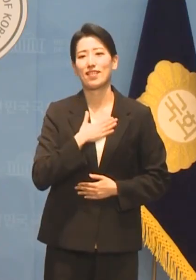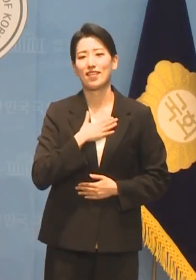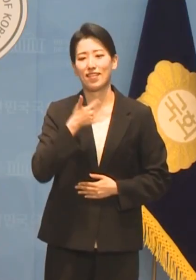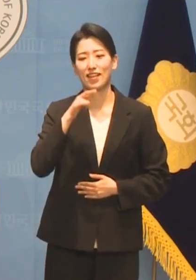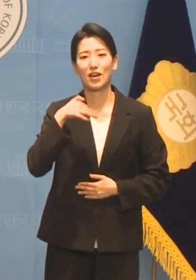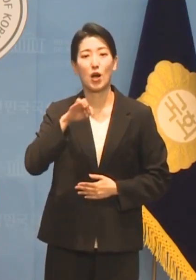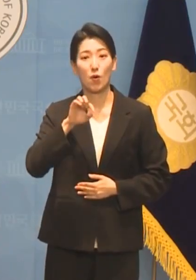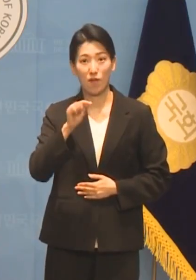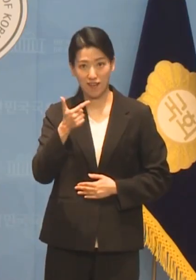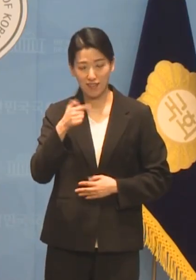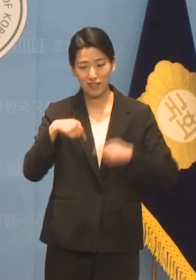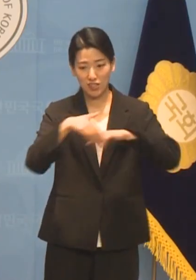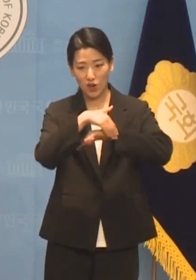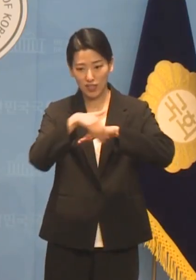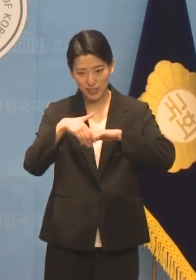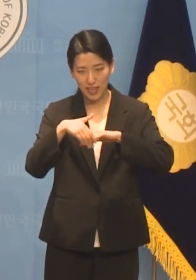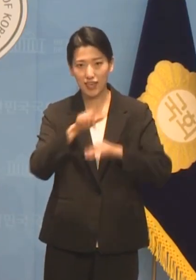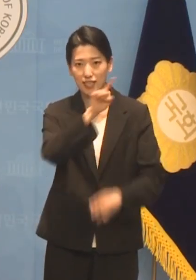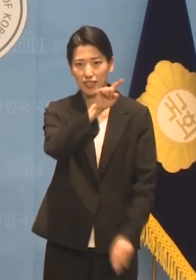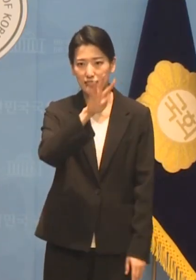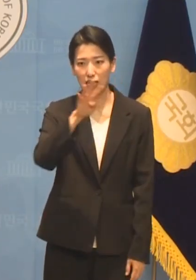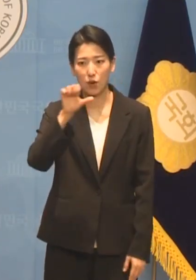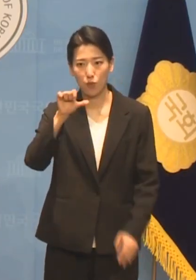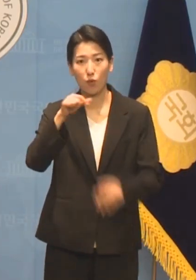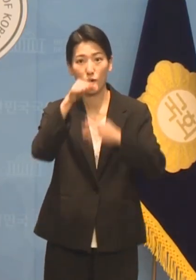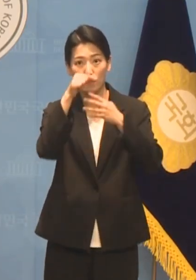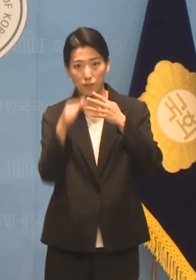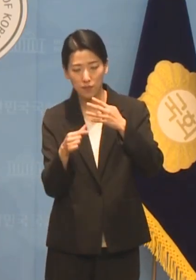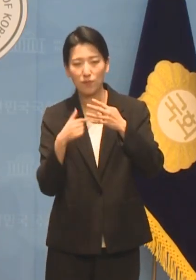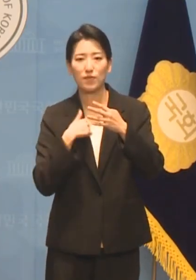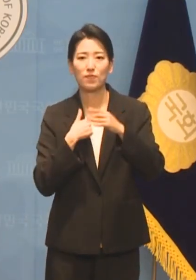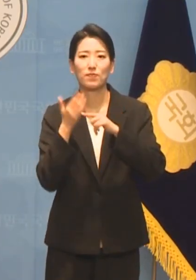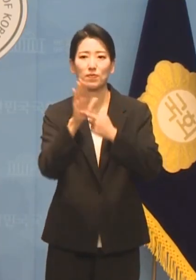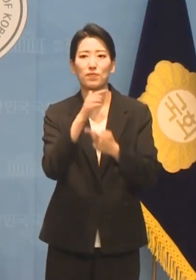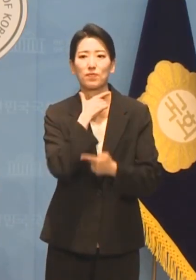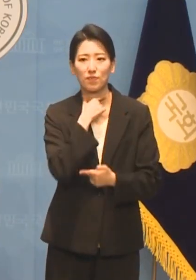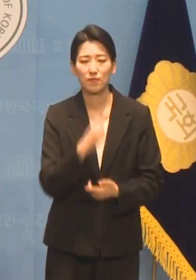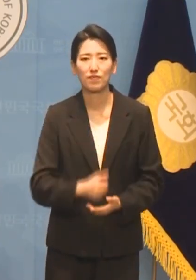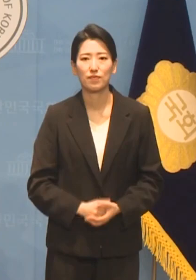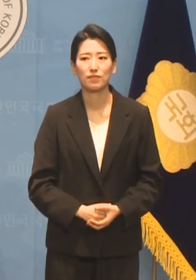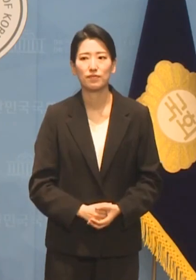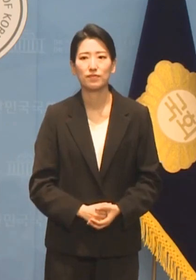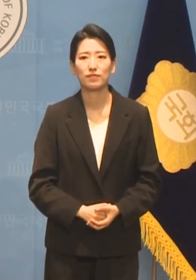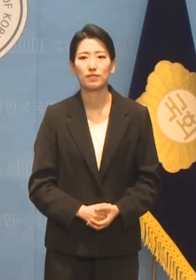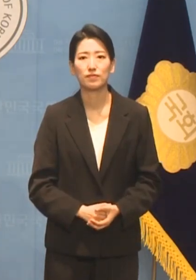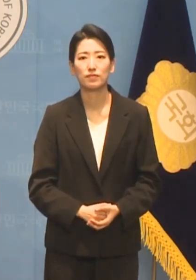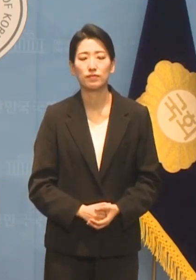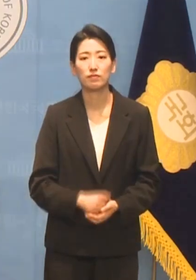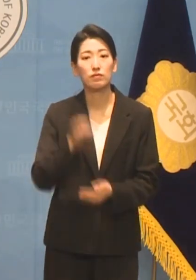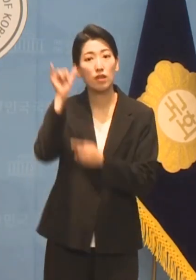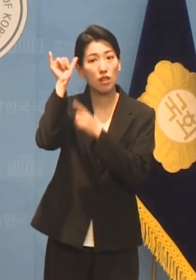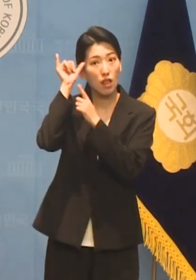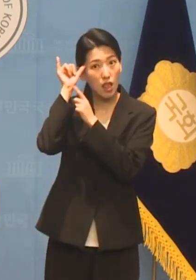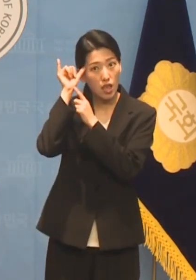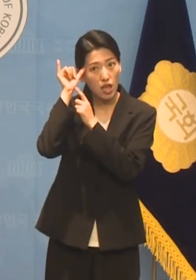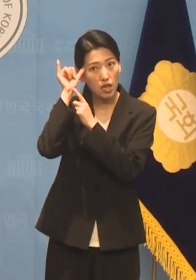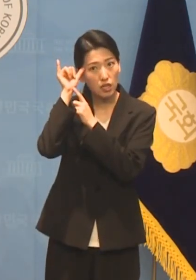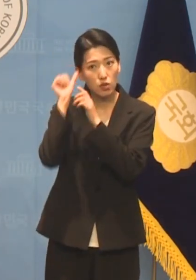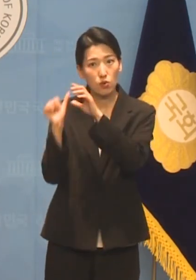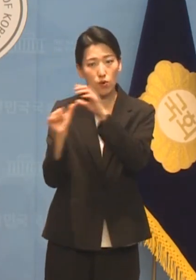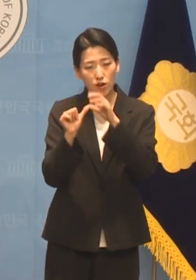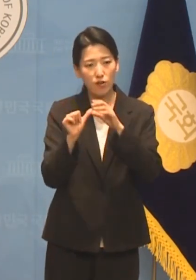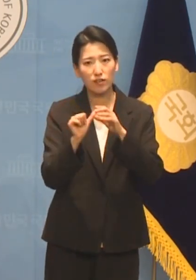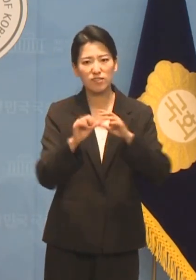경제강국 145 프로젝트 관련해서 말씀드리겠습니다. AI로 G5